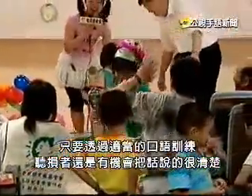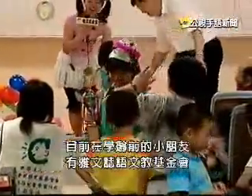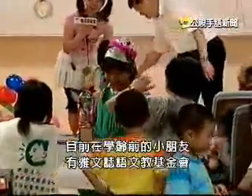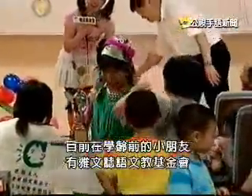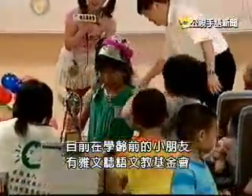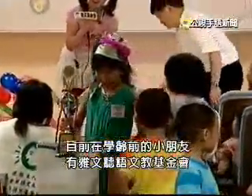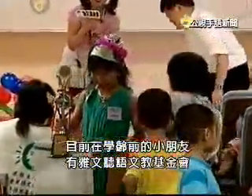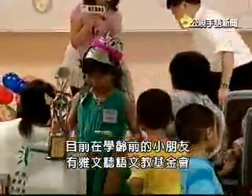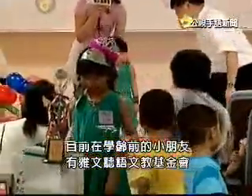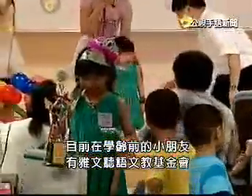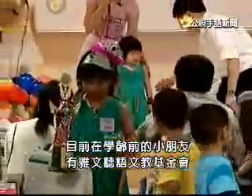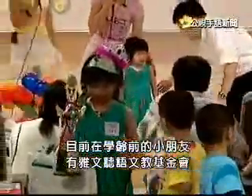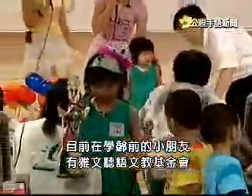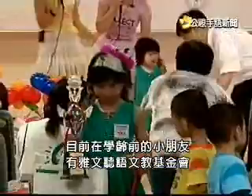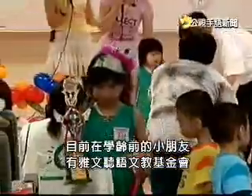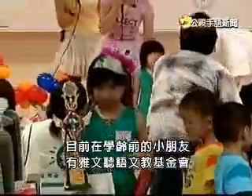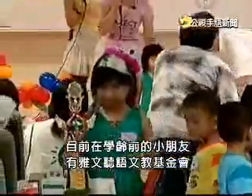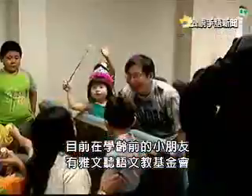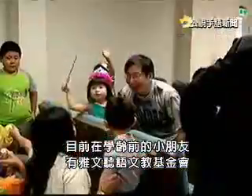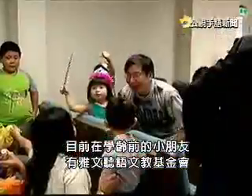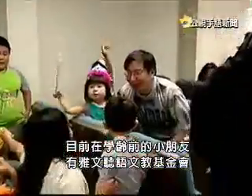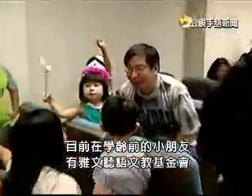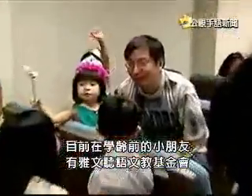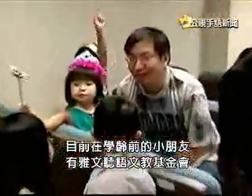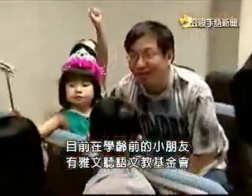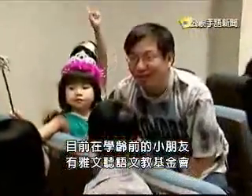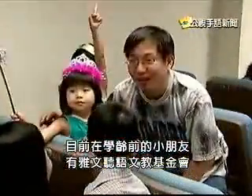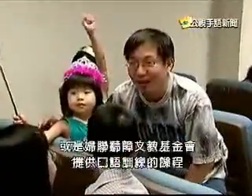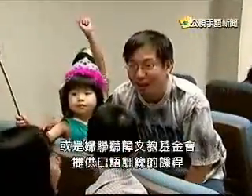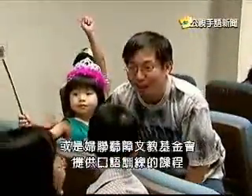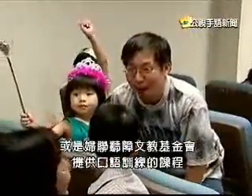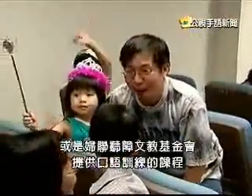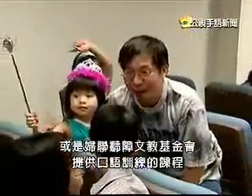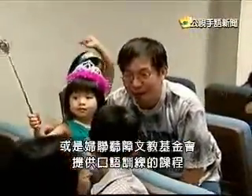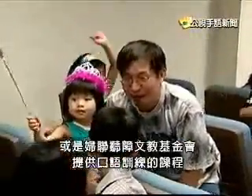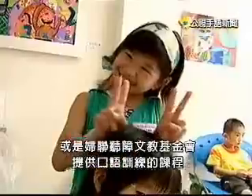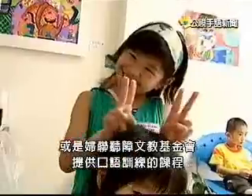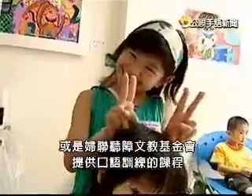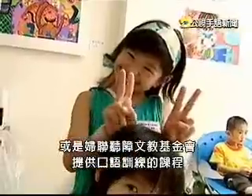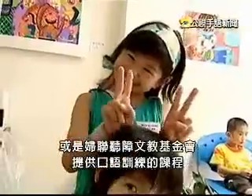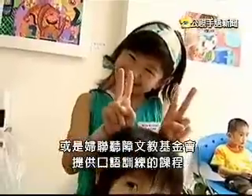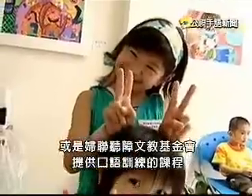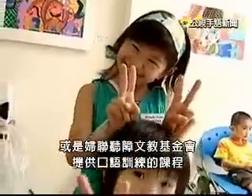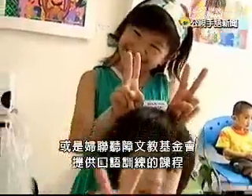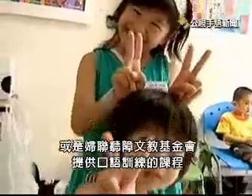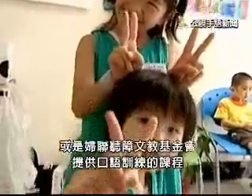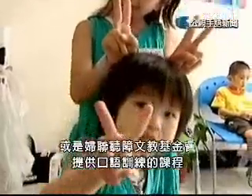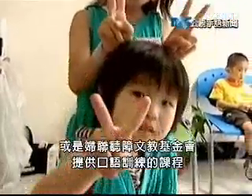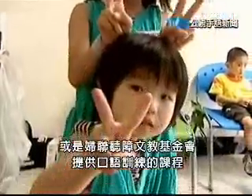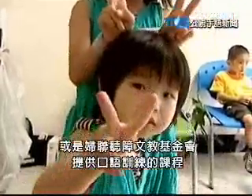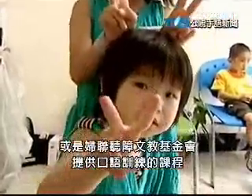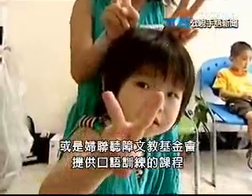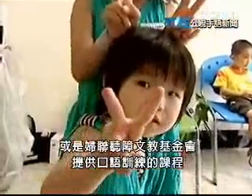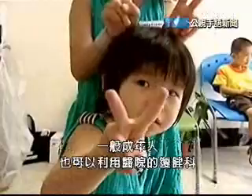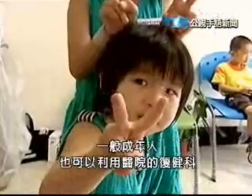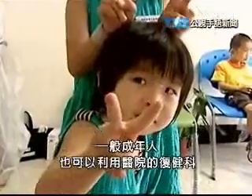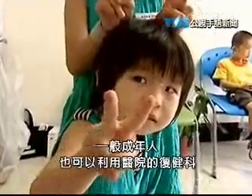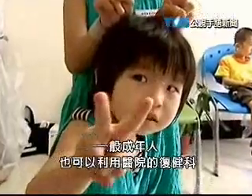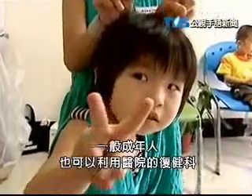目前在学龄前的小朋友，由雅文听语文教基金会或是妇联听障文教基金会提供口语训练的课程，一般成年人也可